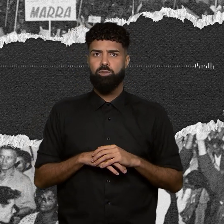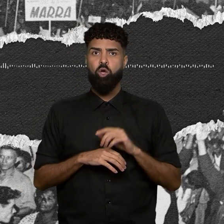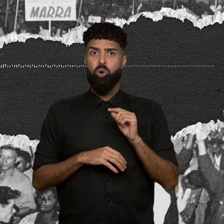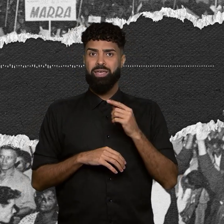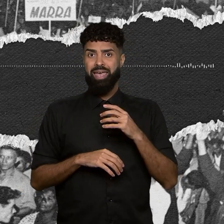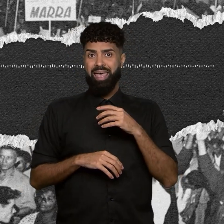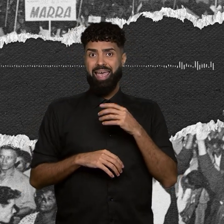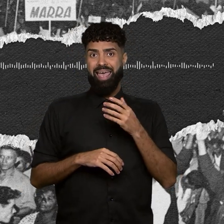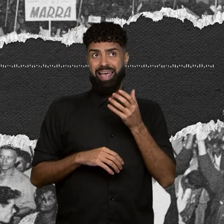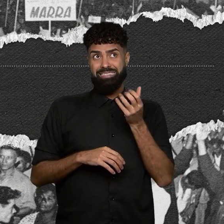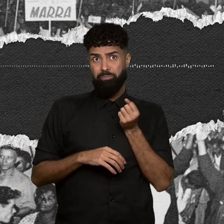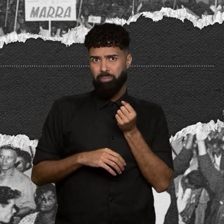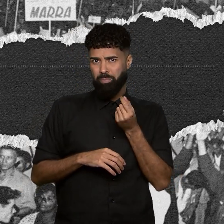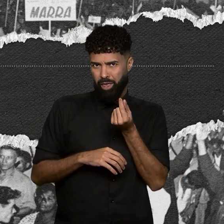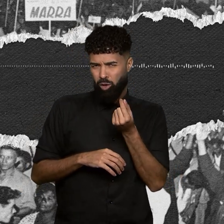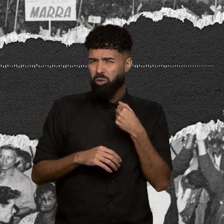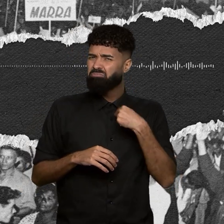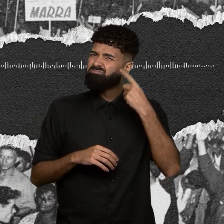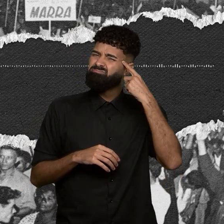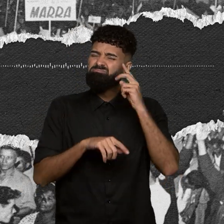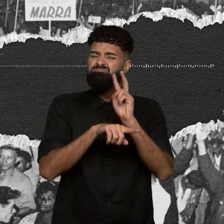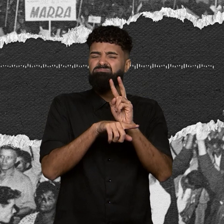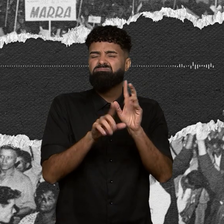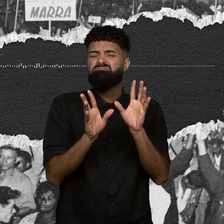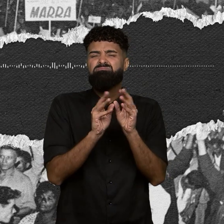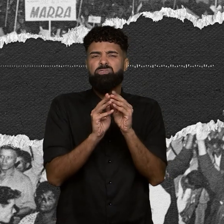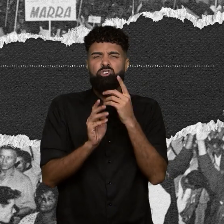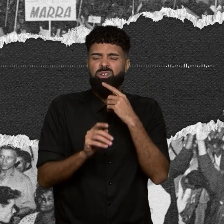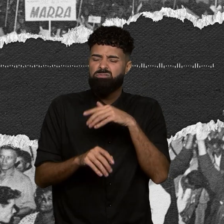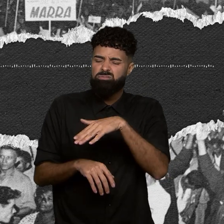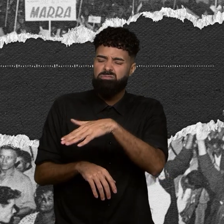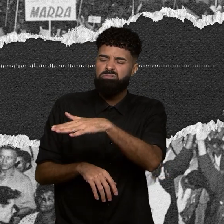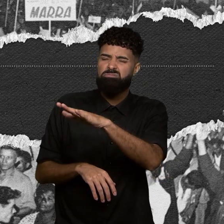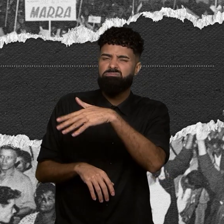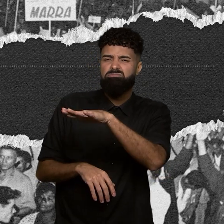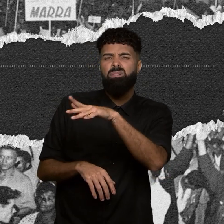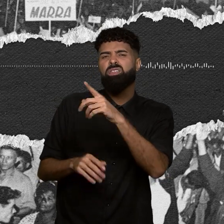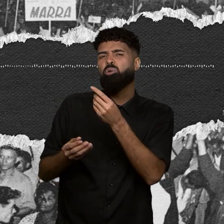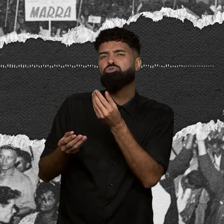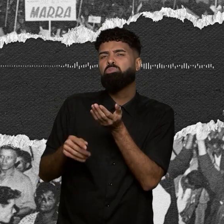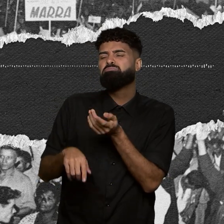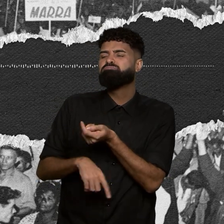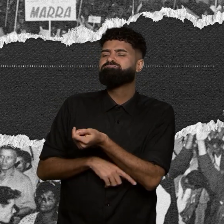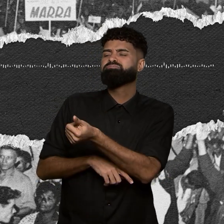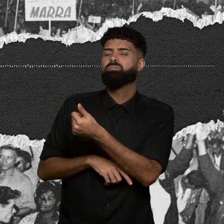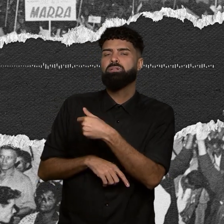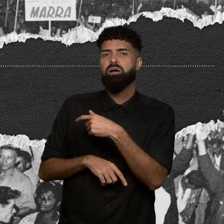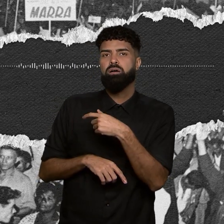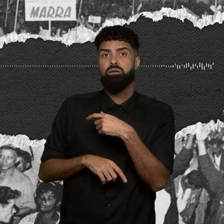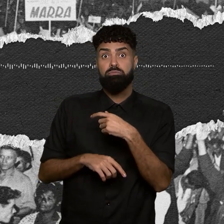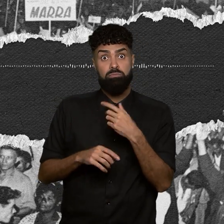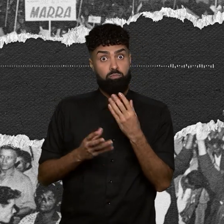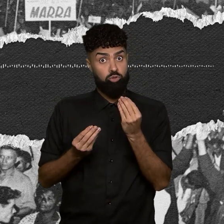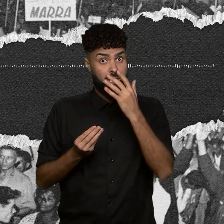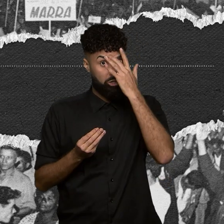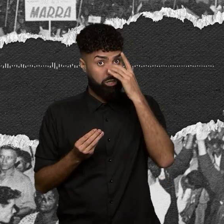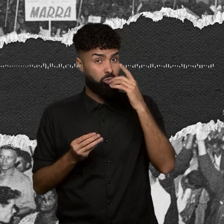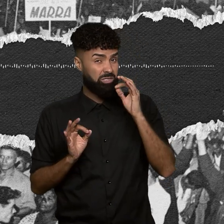foi muito simbólico. Eu não cala a boca pra dizer que não recebeu nada. Tem muita gente que eu tenho certeza que não recebeu